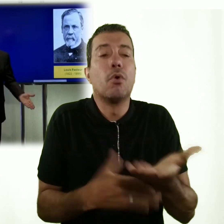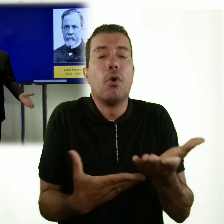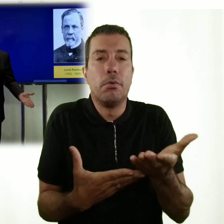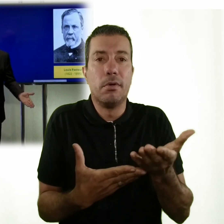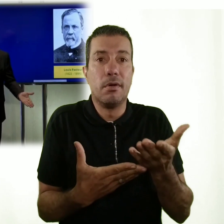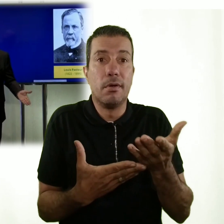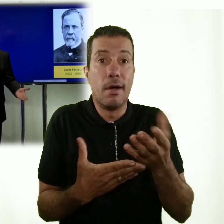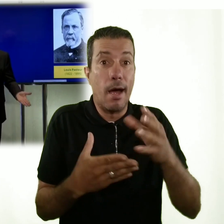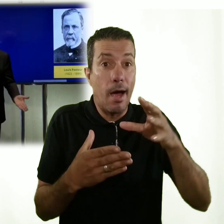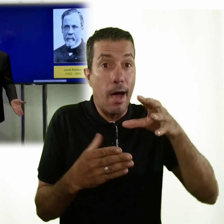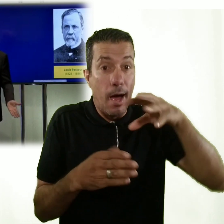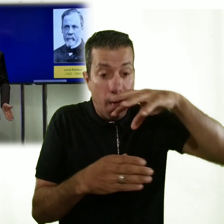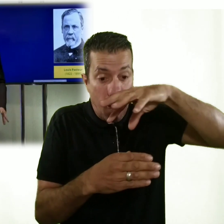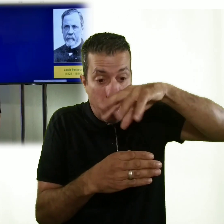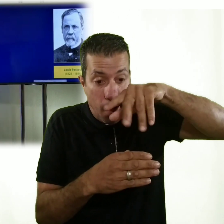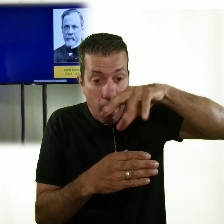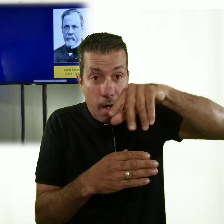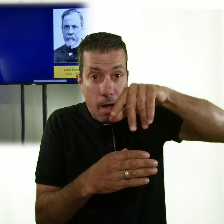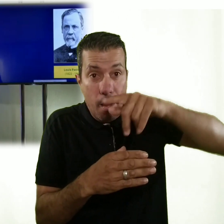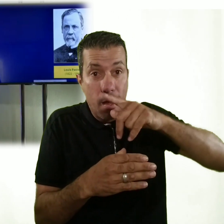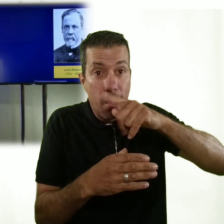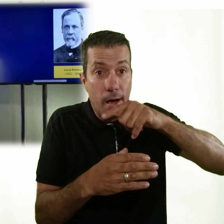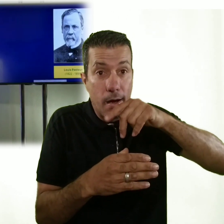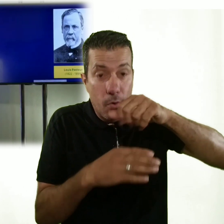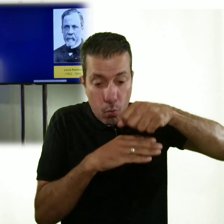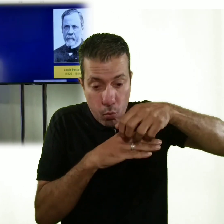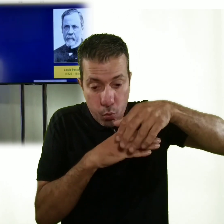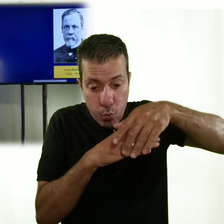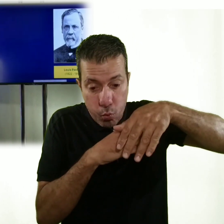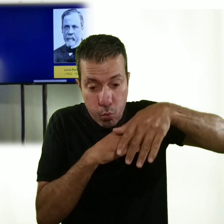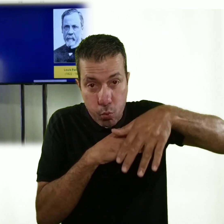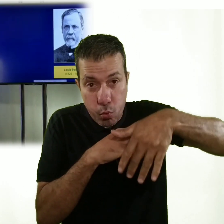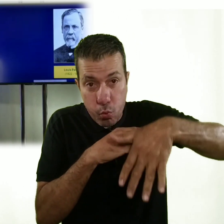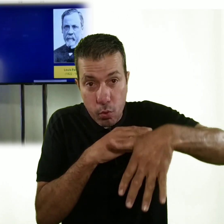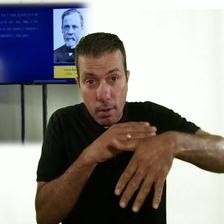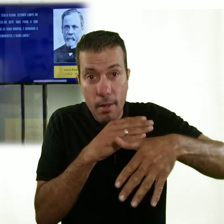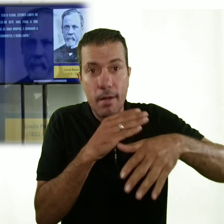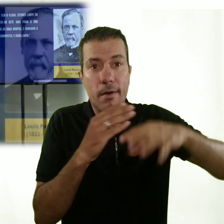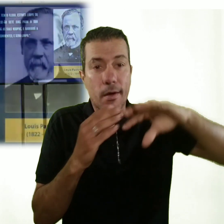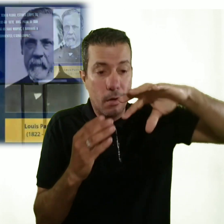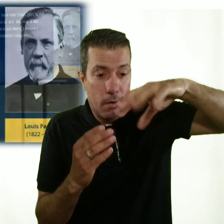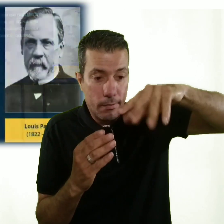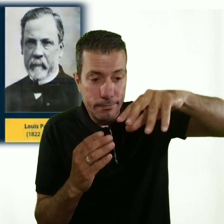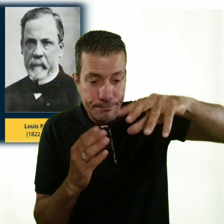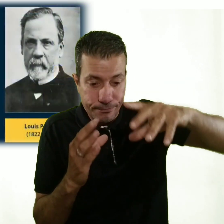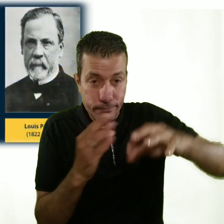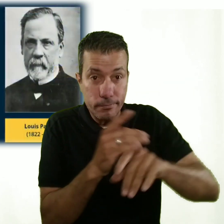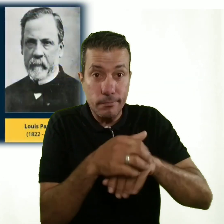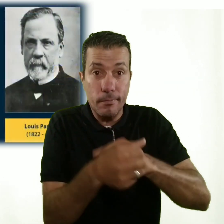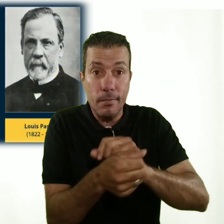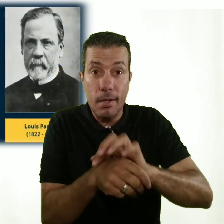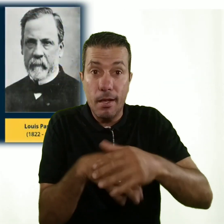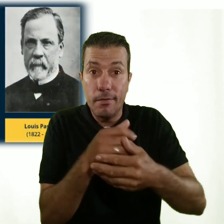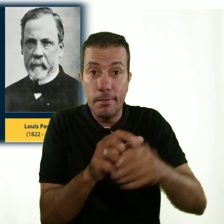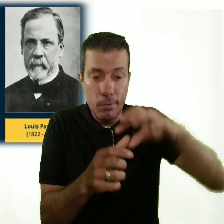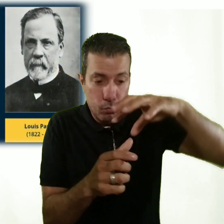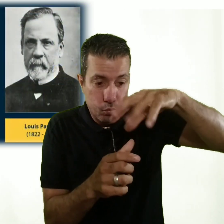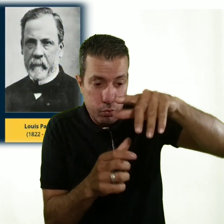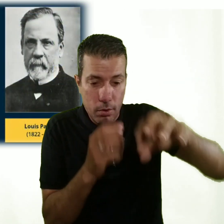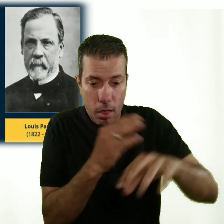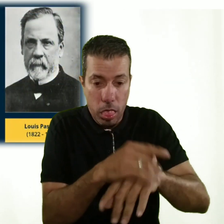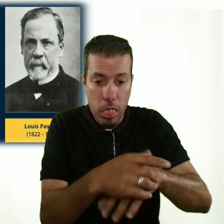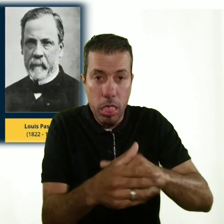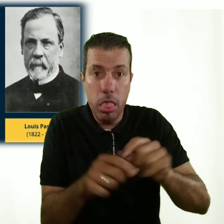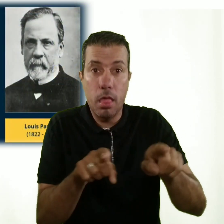água corrente. Muito simples. E eles começaram a fazer isso, a mortalidade lá caiu a 0. Levítico 15,